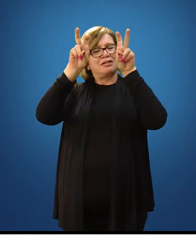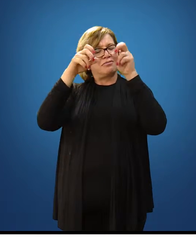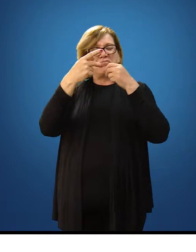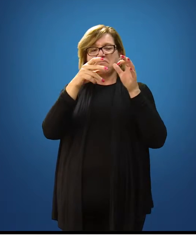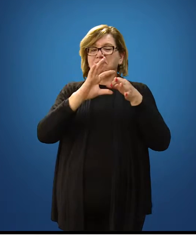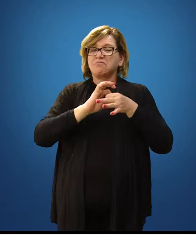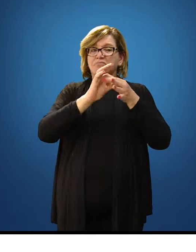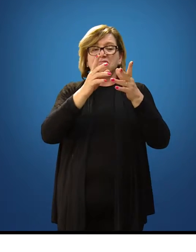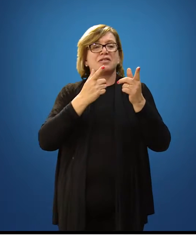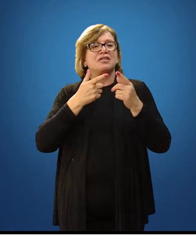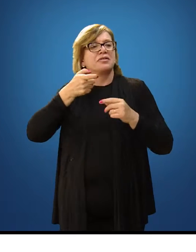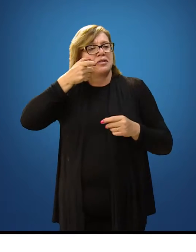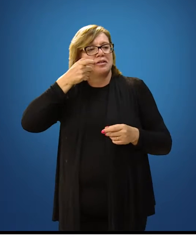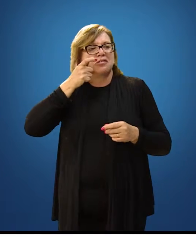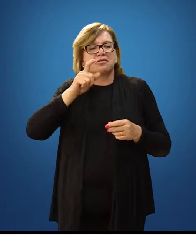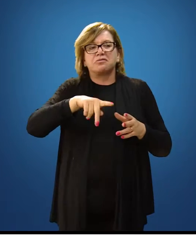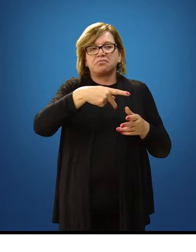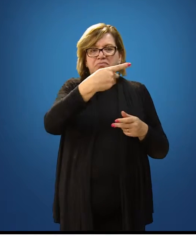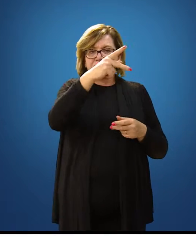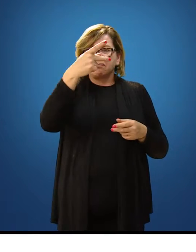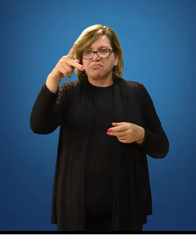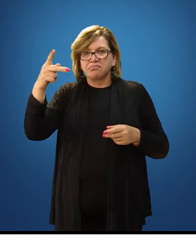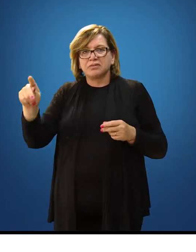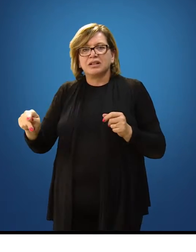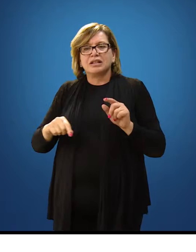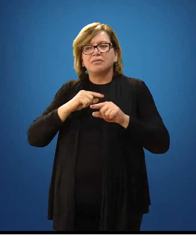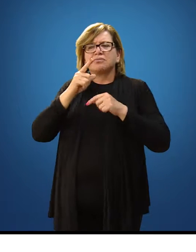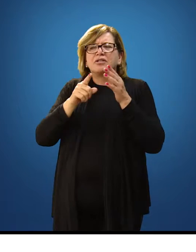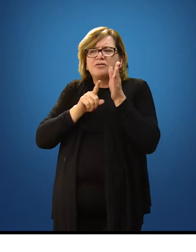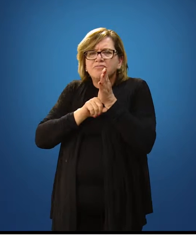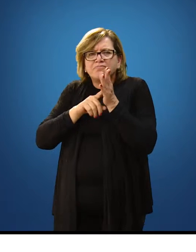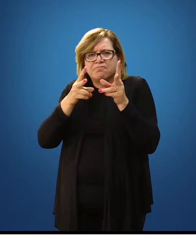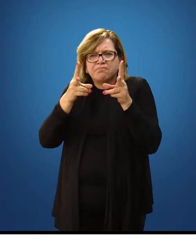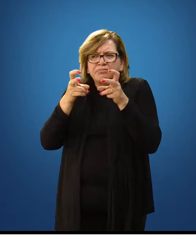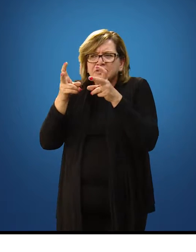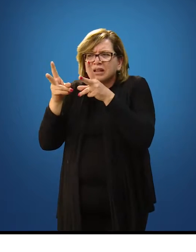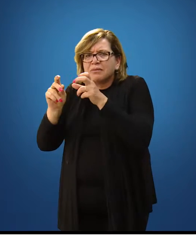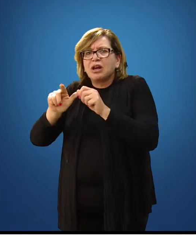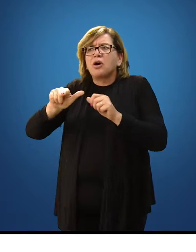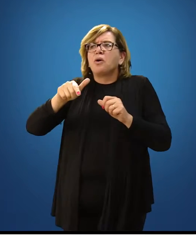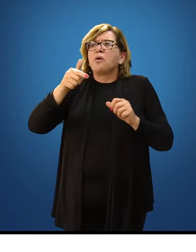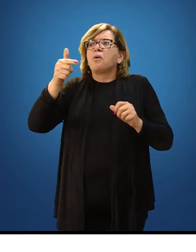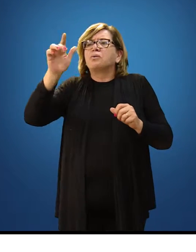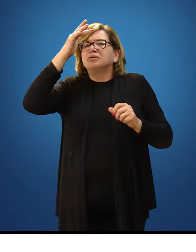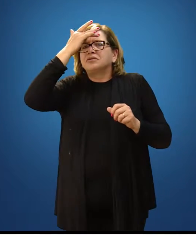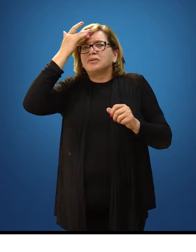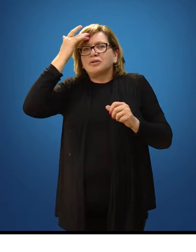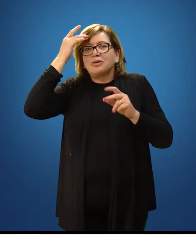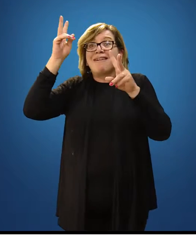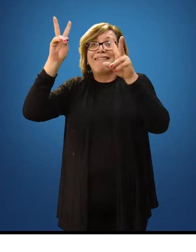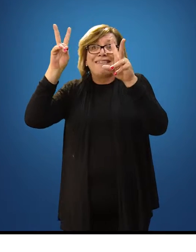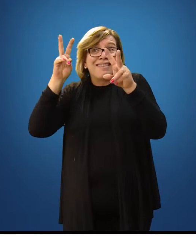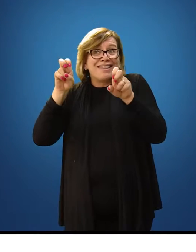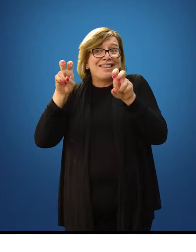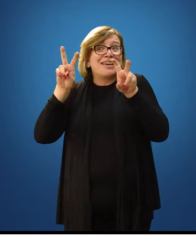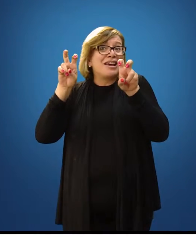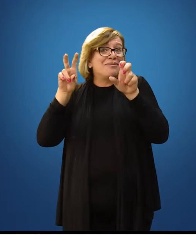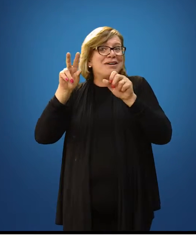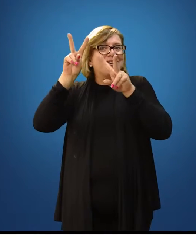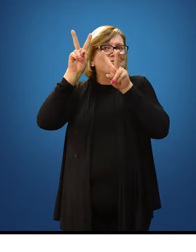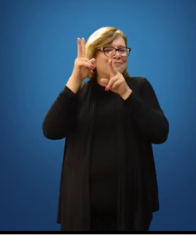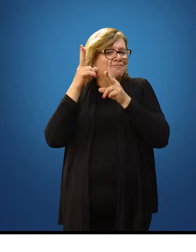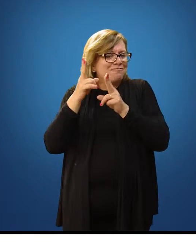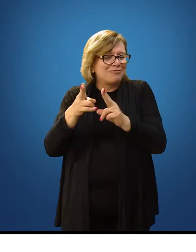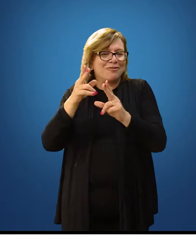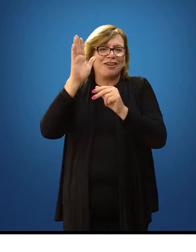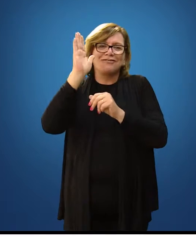um. Segundo, verificar possíveis pesquisadores dentre os professores do curso que têm como linha de